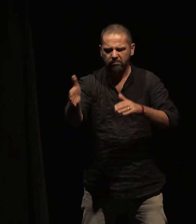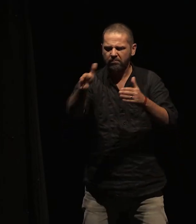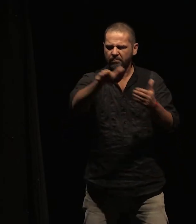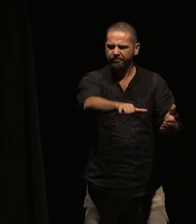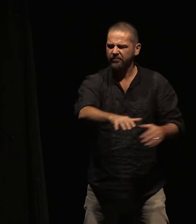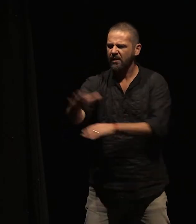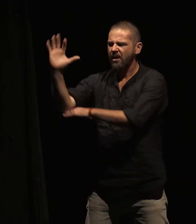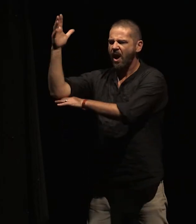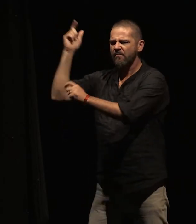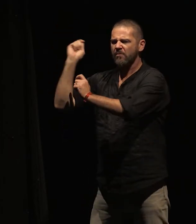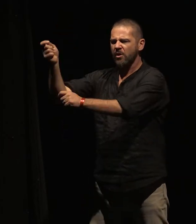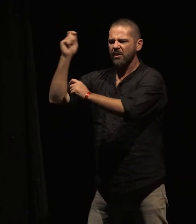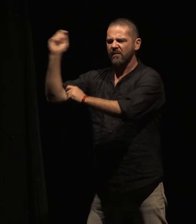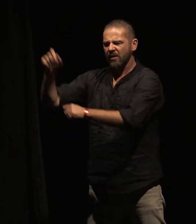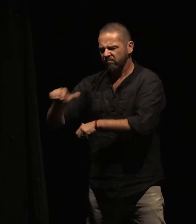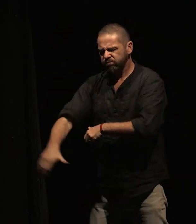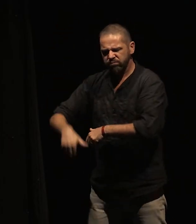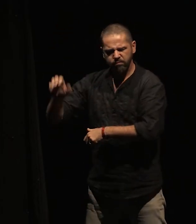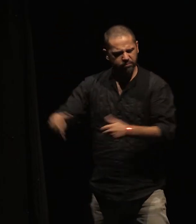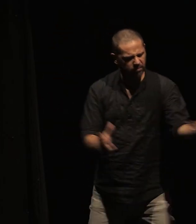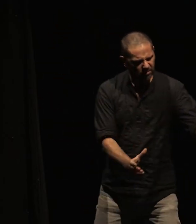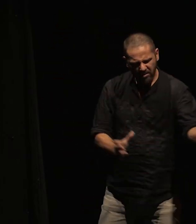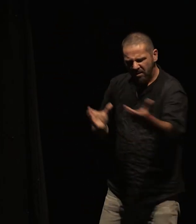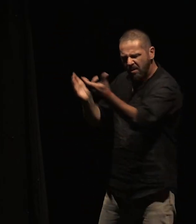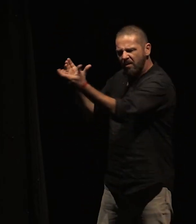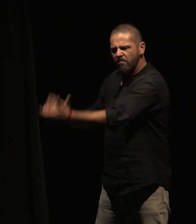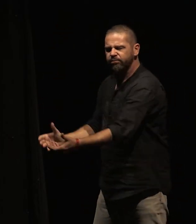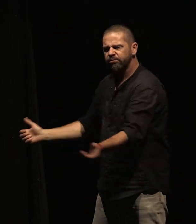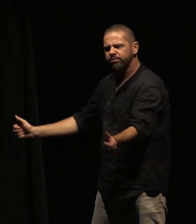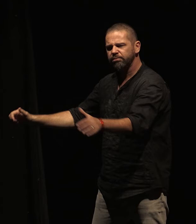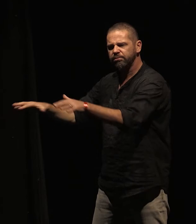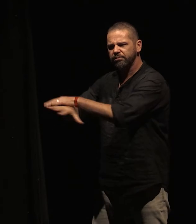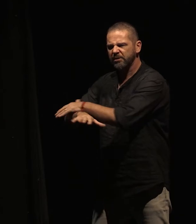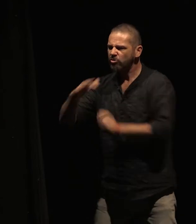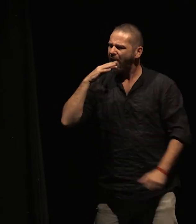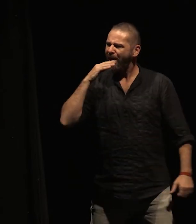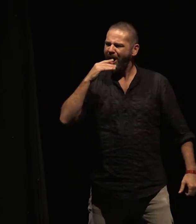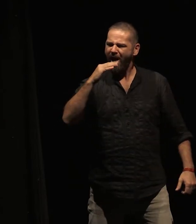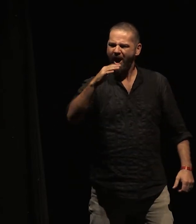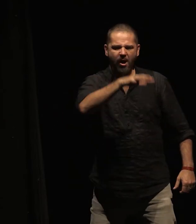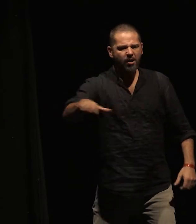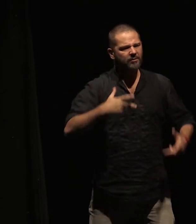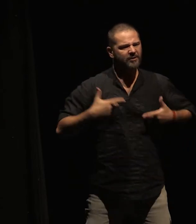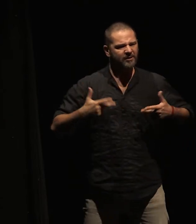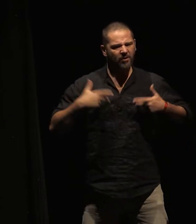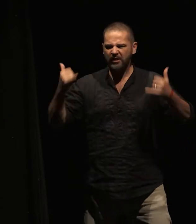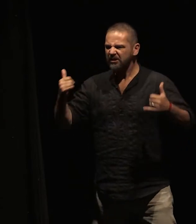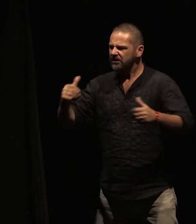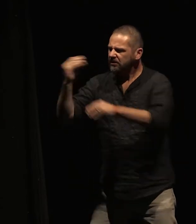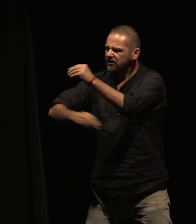J'entends encore aux créatures vivantes que nous croyons qu'il y a encore sur cette terre pétrie de crimes ou quoi que ce soit qui mérite